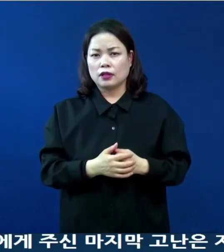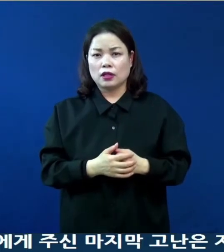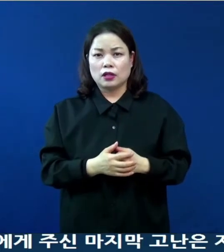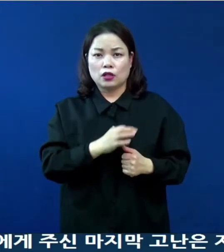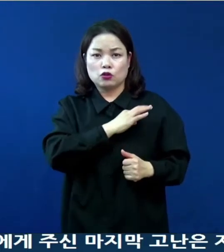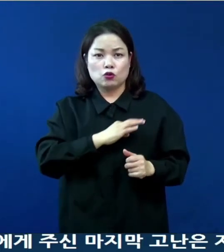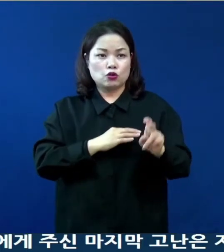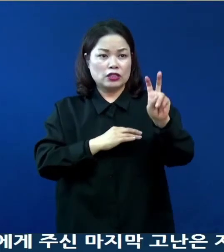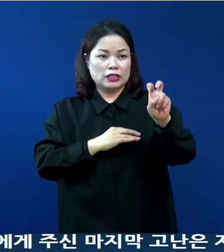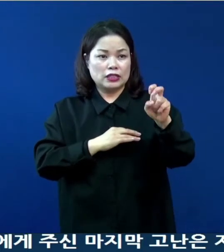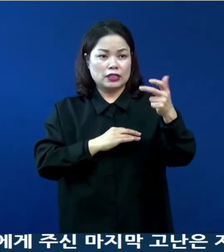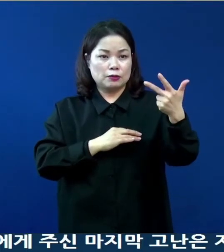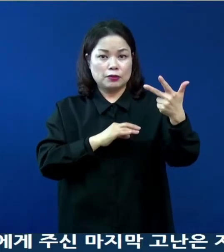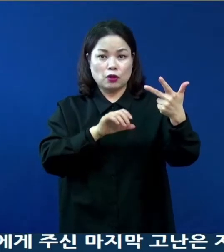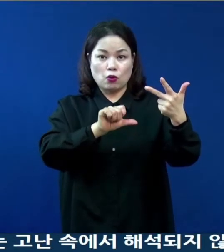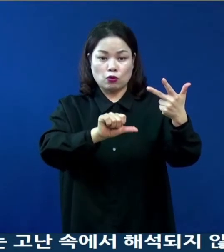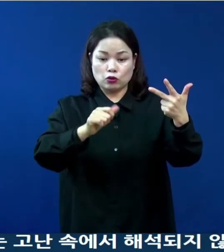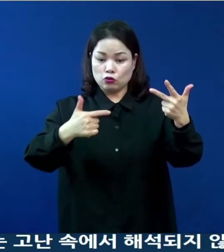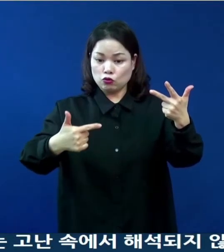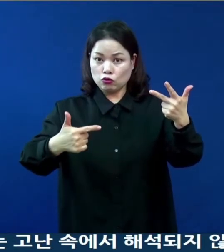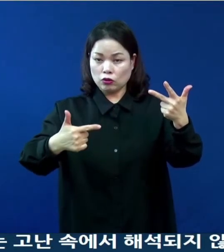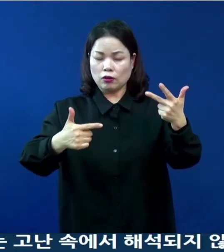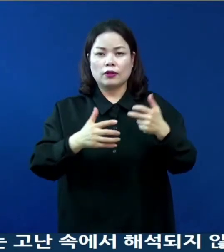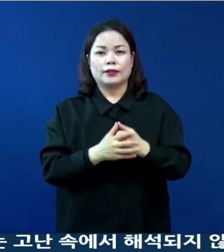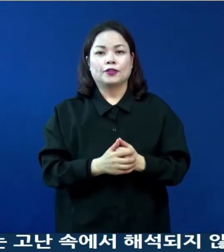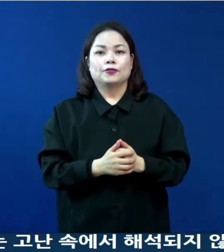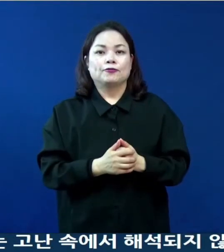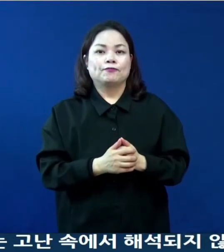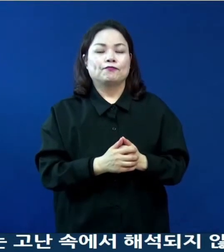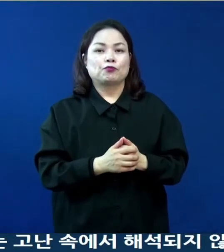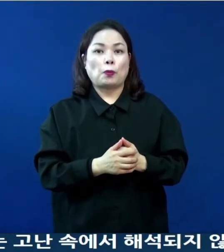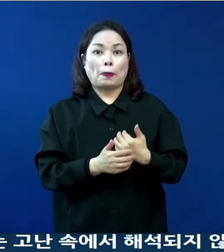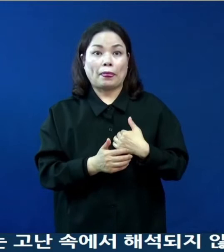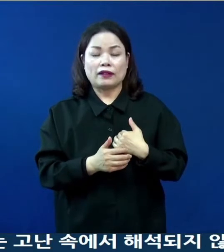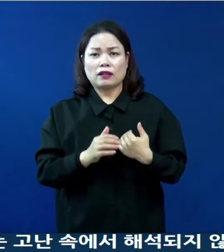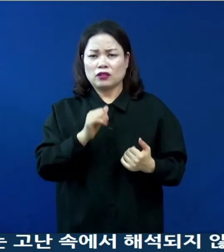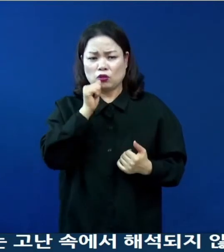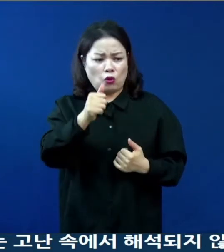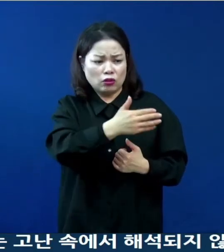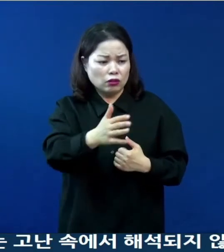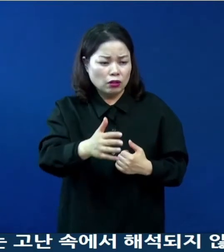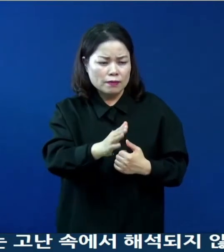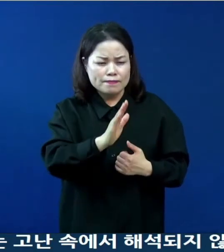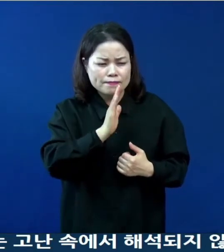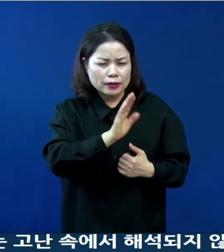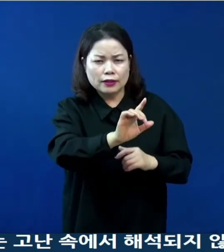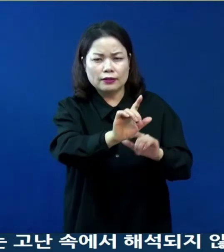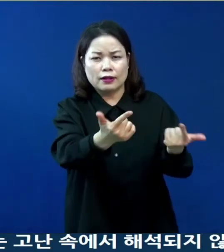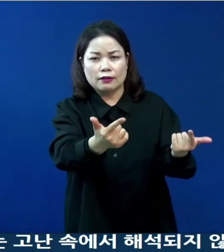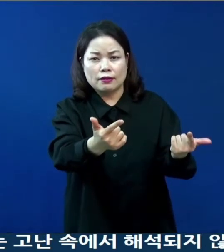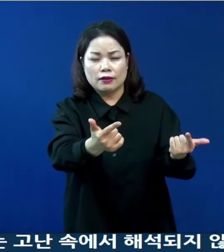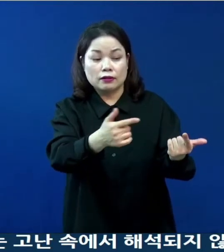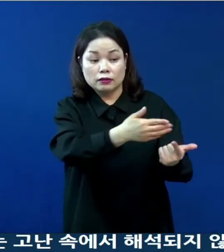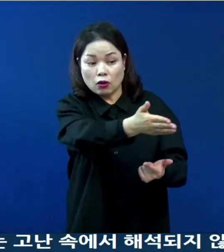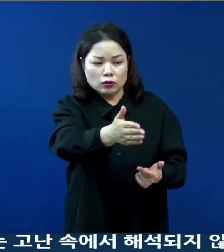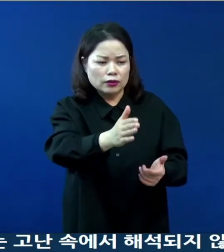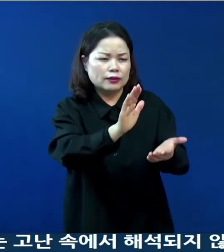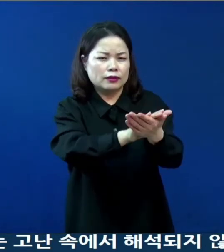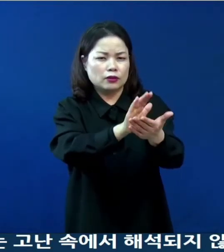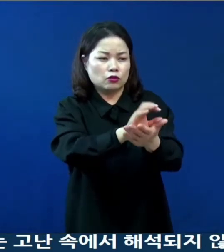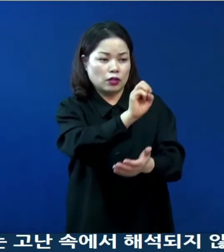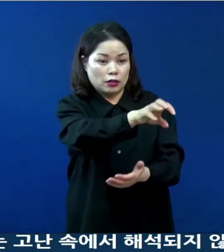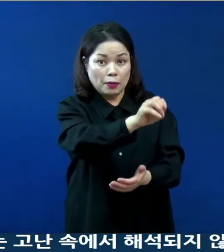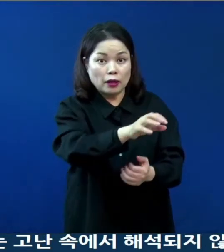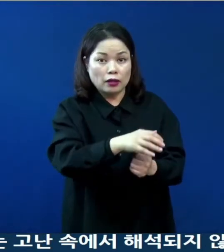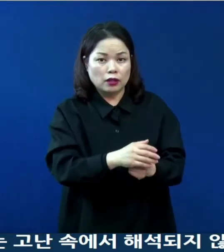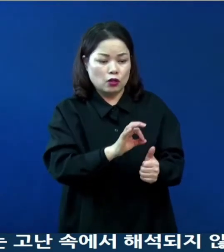욥기 27장 5절 6절을 보면 욥이 이렇게 대답합니다. 나는 결코 너희를 옳다 하지 아니하겠고, 너희는 친구를 말하는